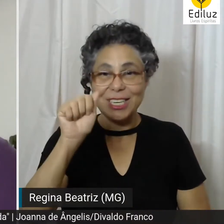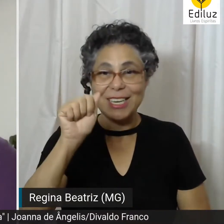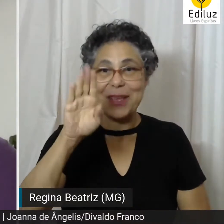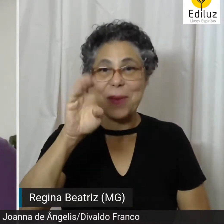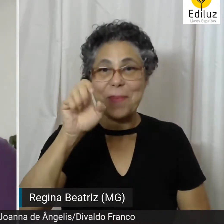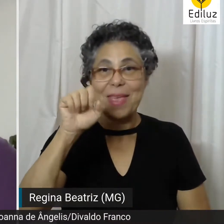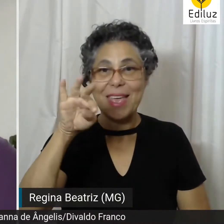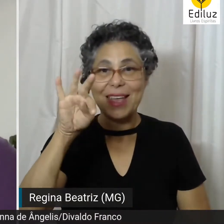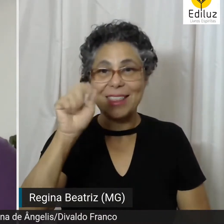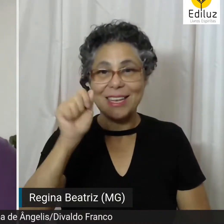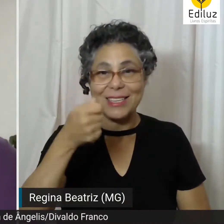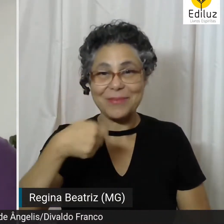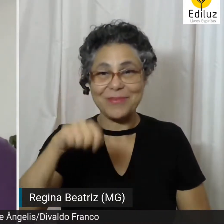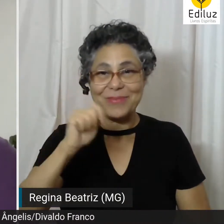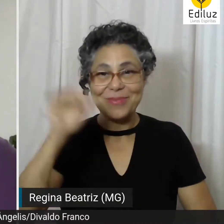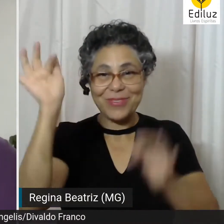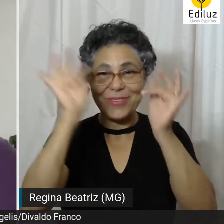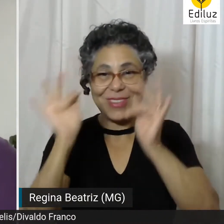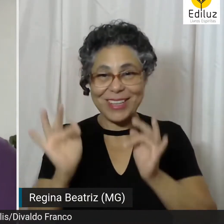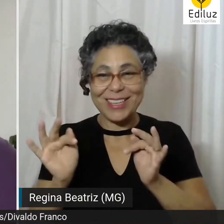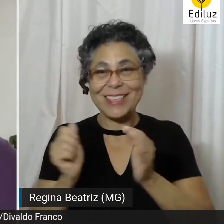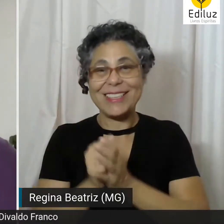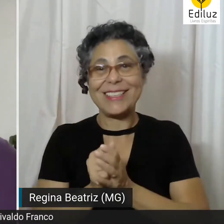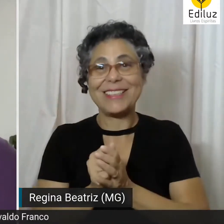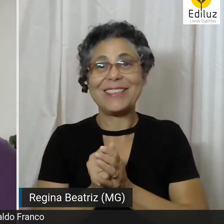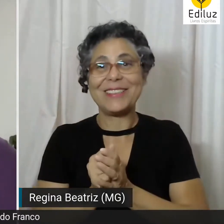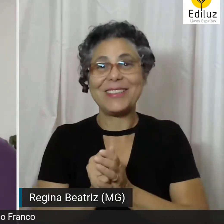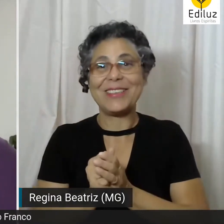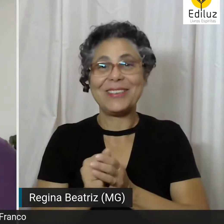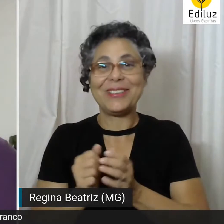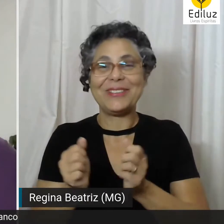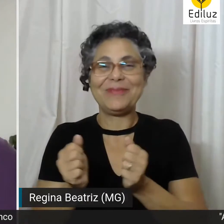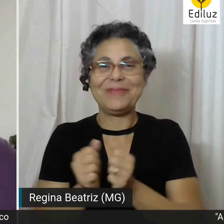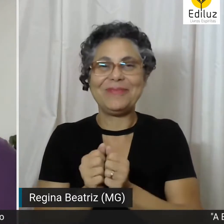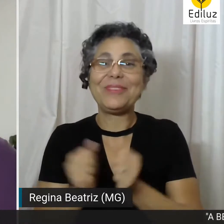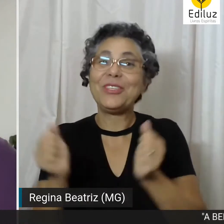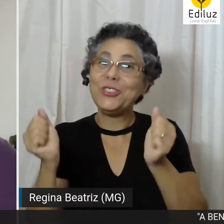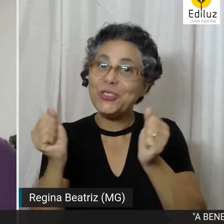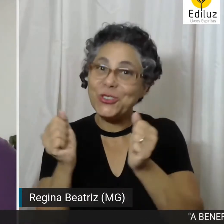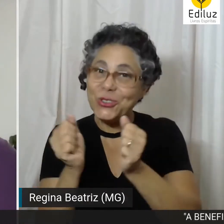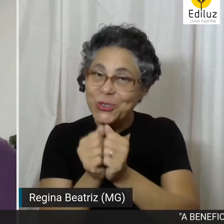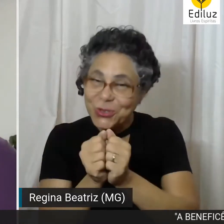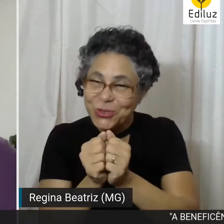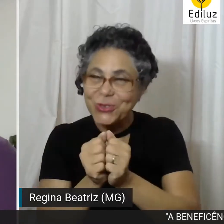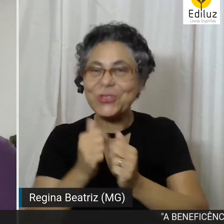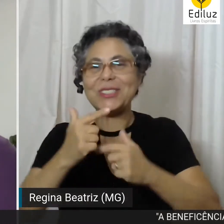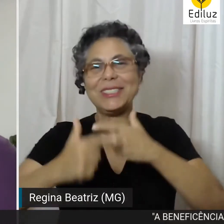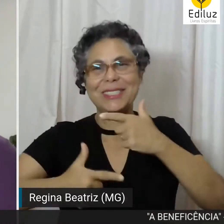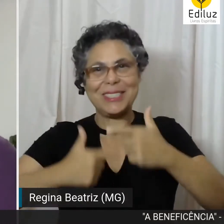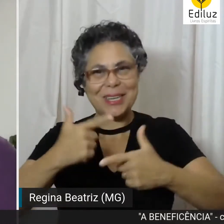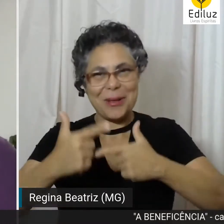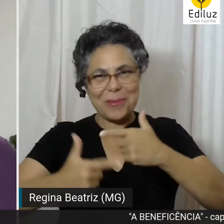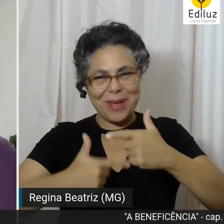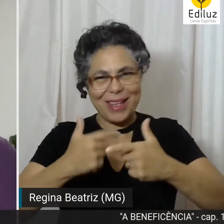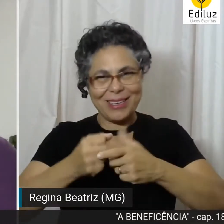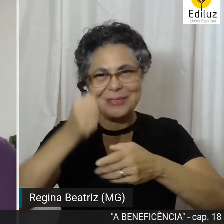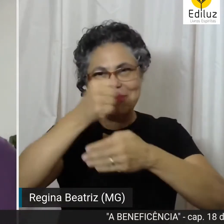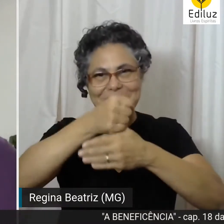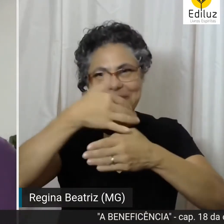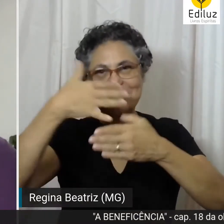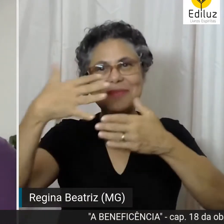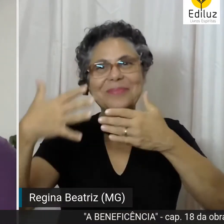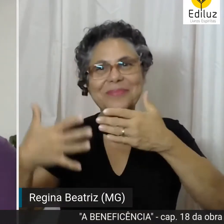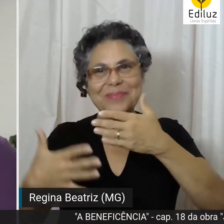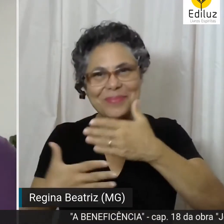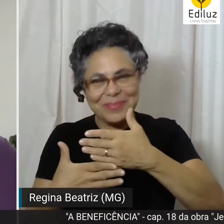Beatriz, que caridosamente nos cede o seu tempo para tradução em